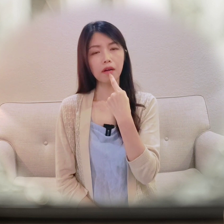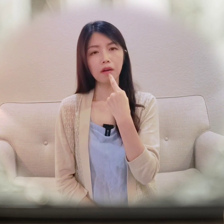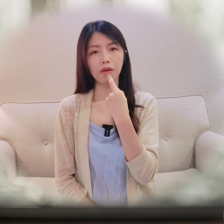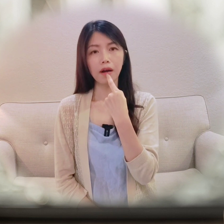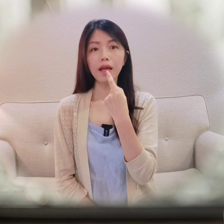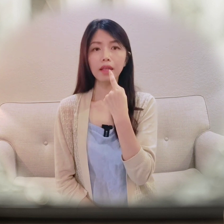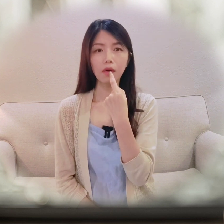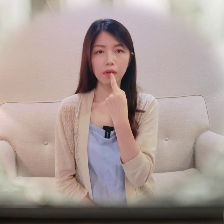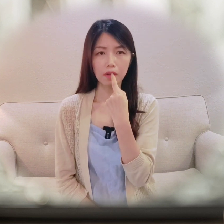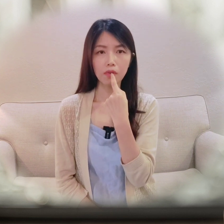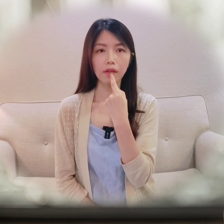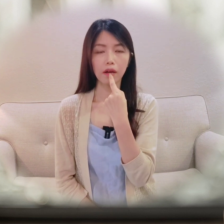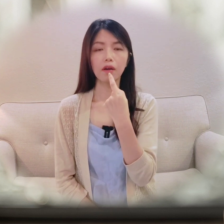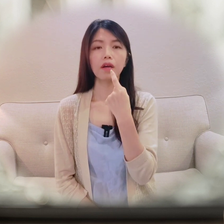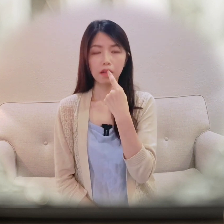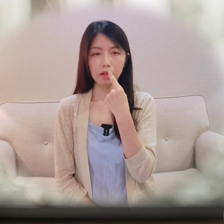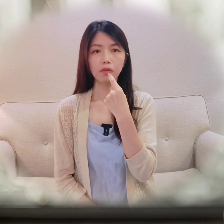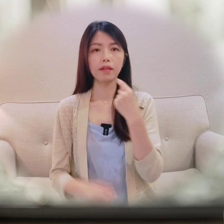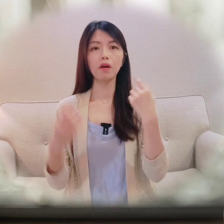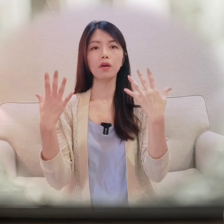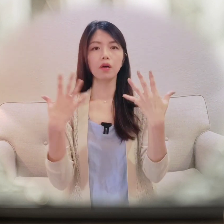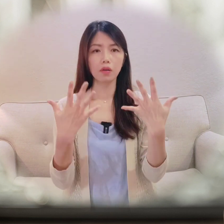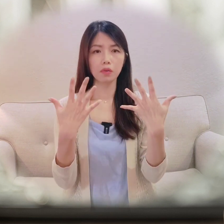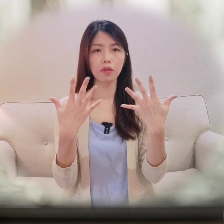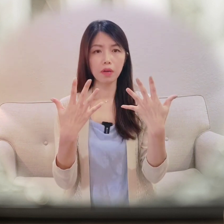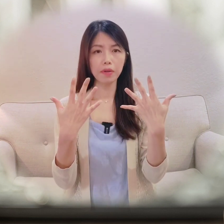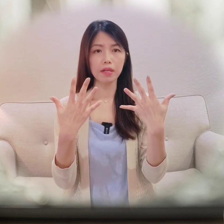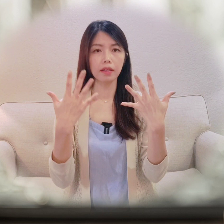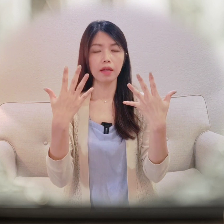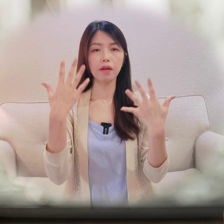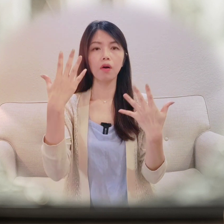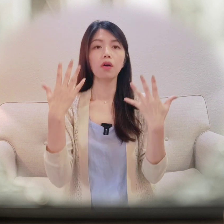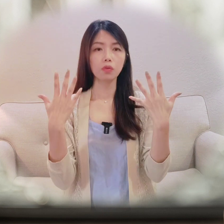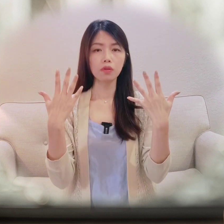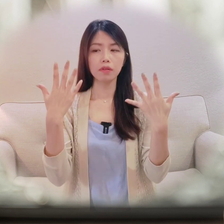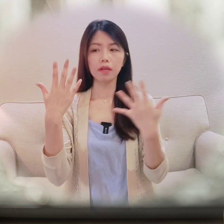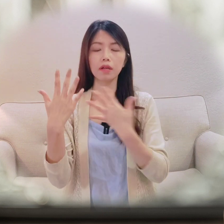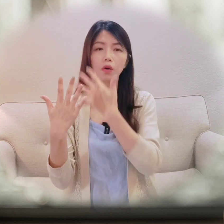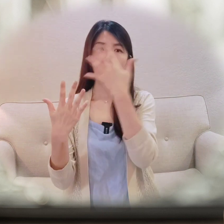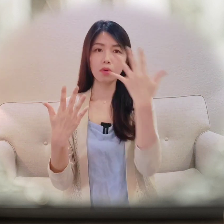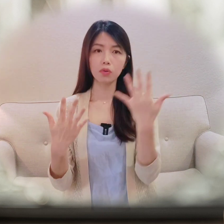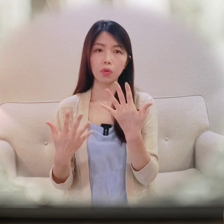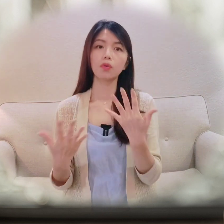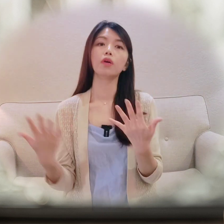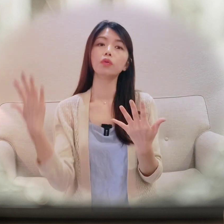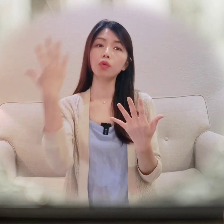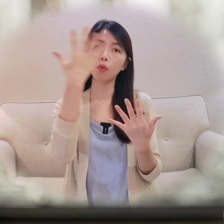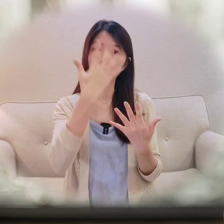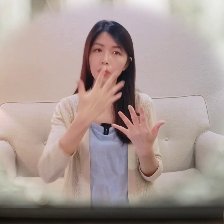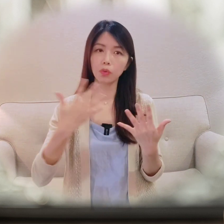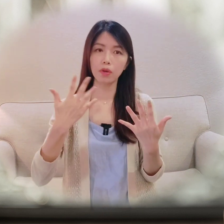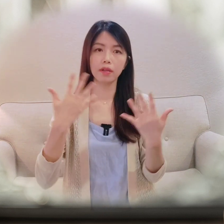주시면 하얗다라고 하는 뜻의 수어가 돼요. 그리고 나서 손을 쫙 핀 이 상태에서 손 전체를 오른쪽